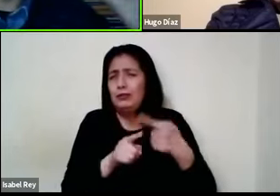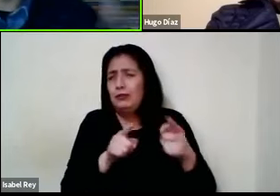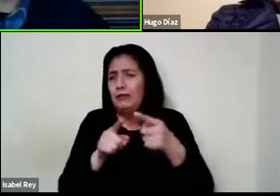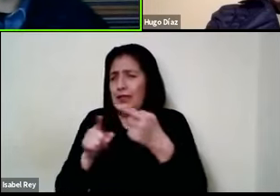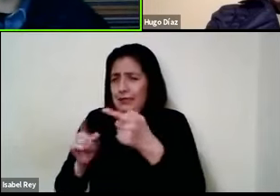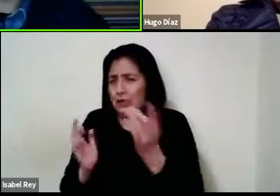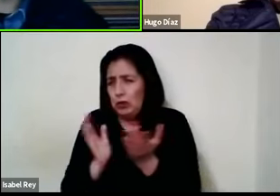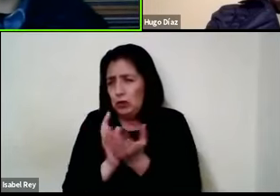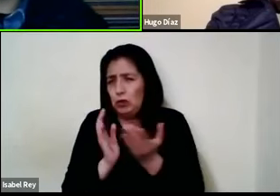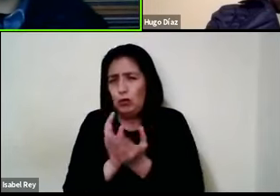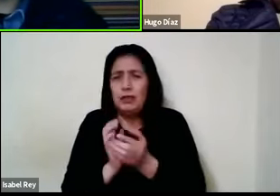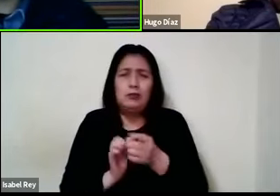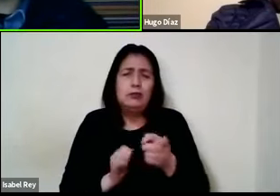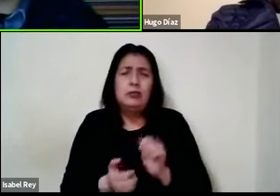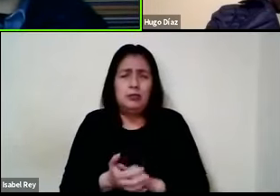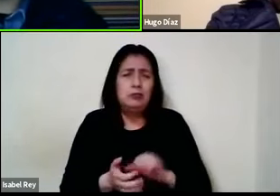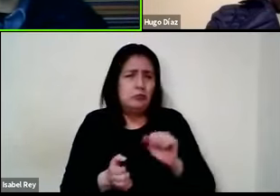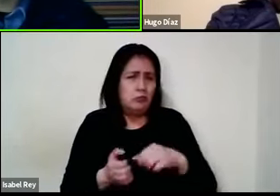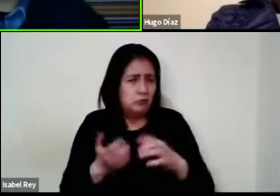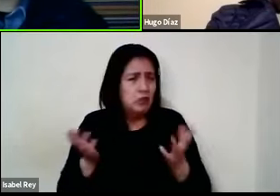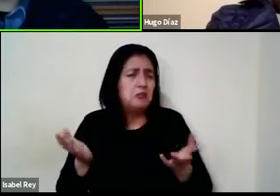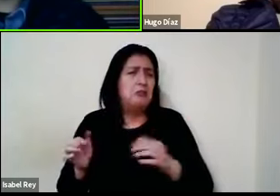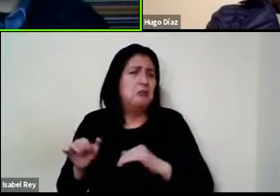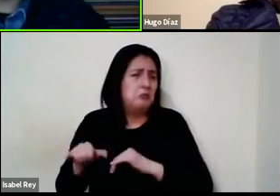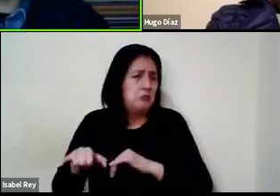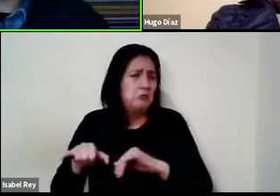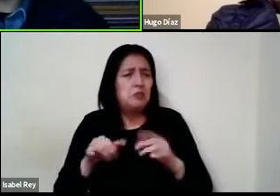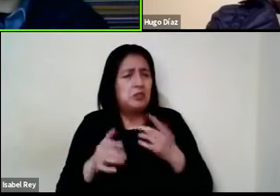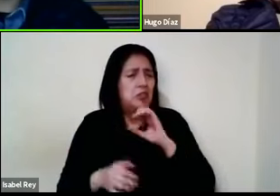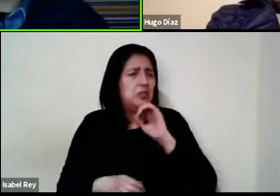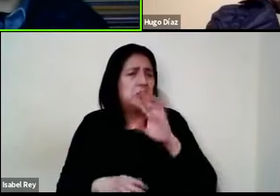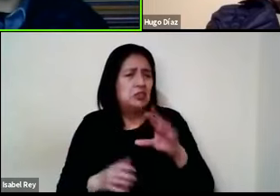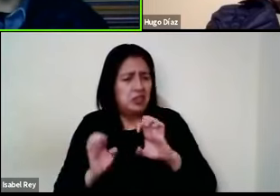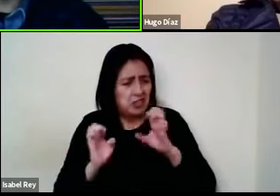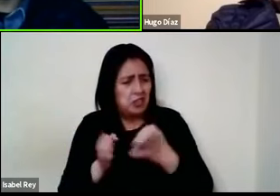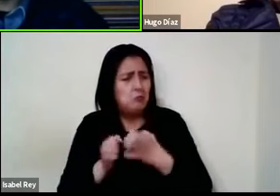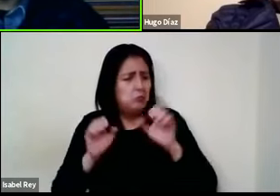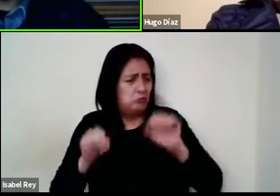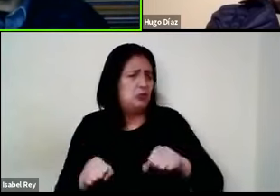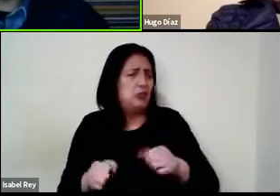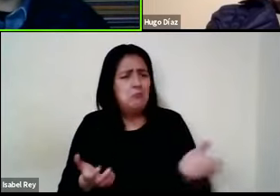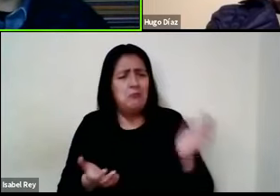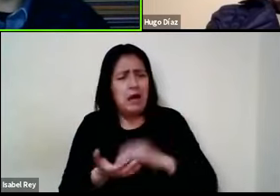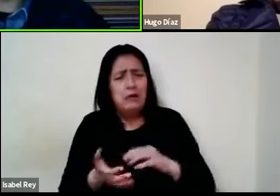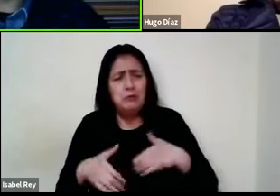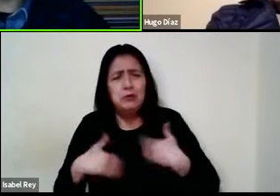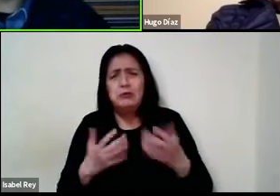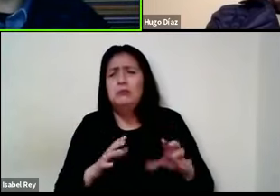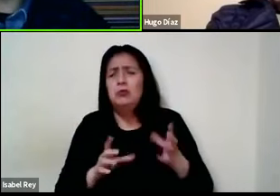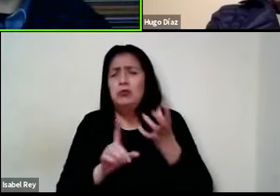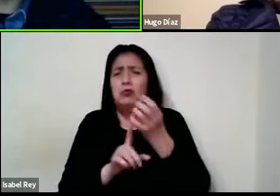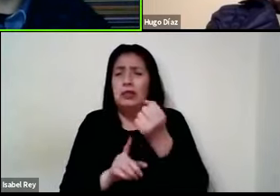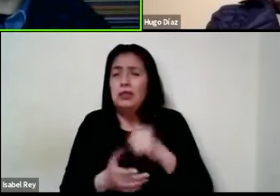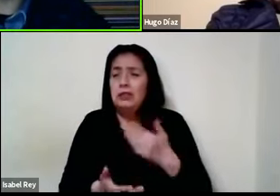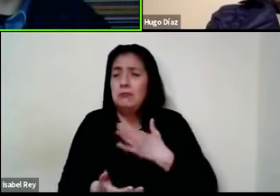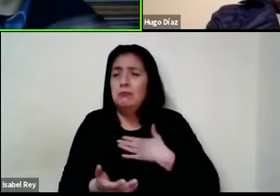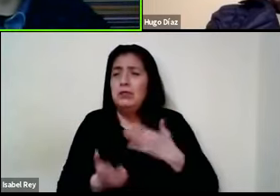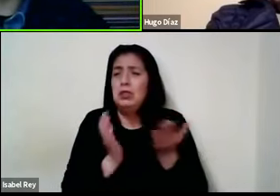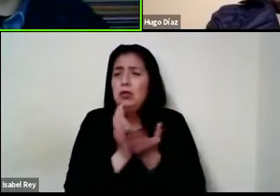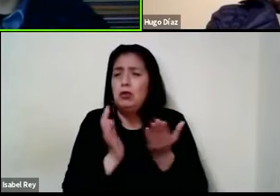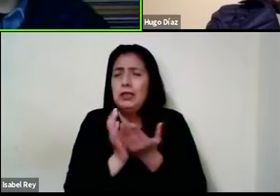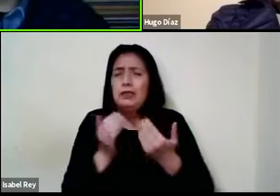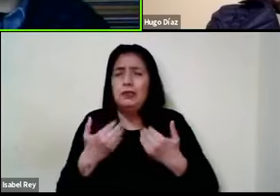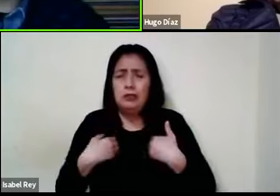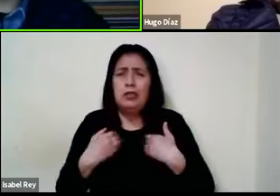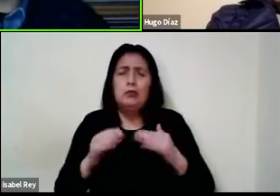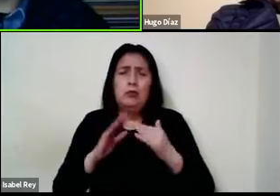diferenciadas, y eso ha sido sinónimo, pues, de decir, oye, en equipo podemos más. Además, en el colegio tengo un laboratorio, un